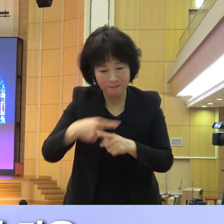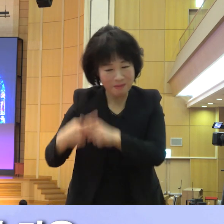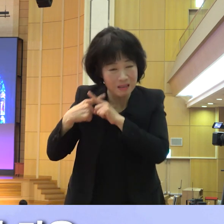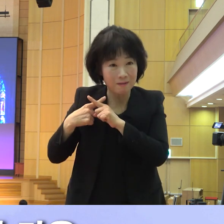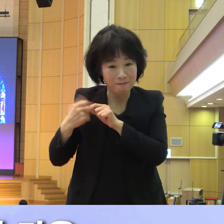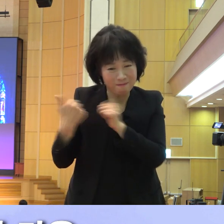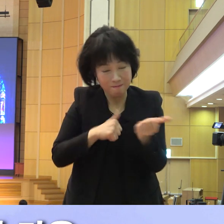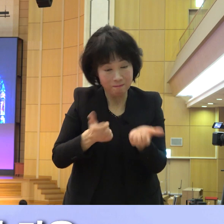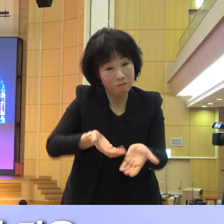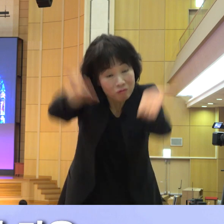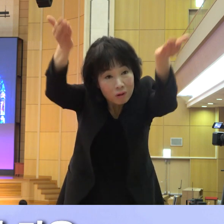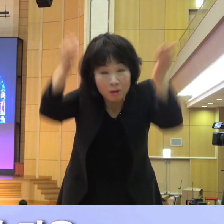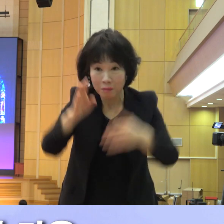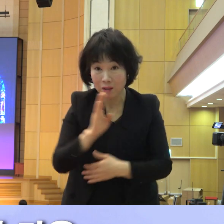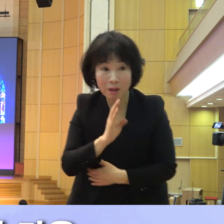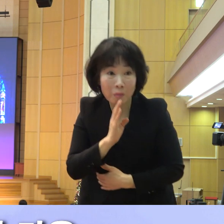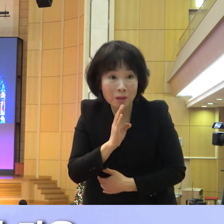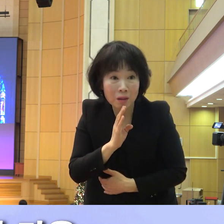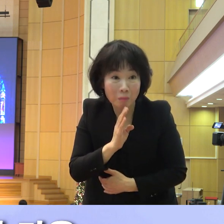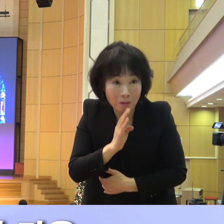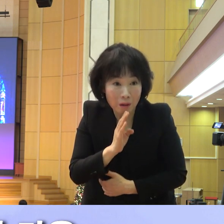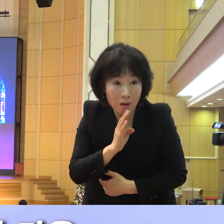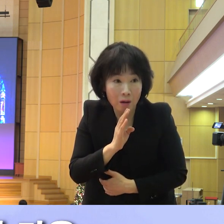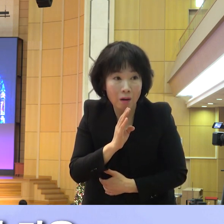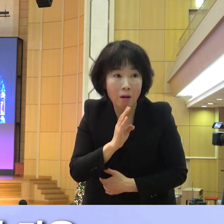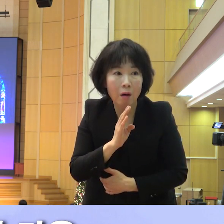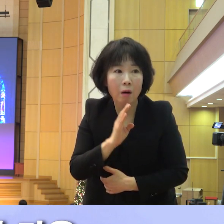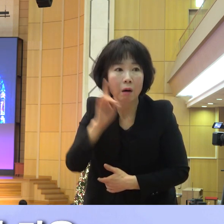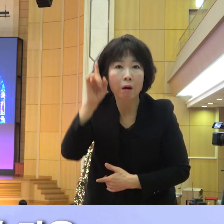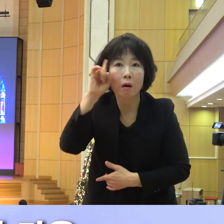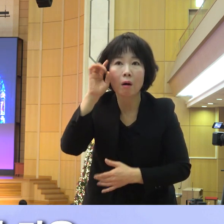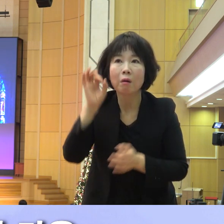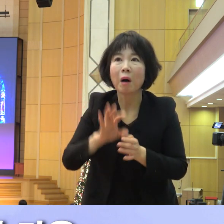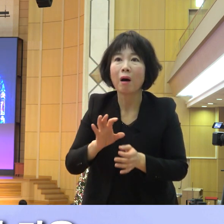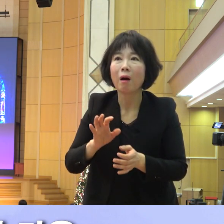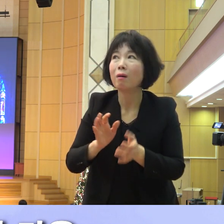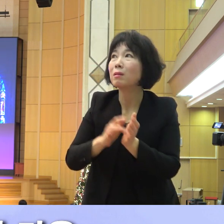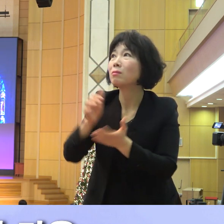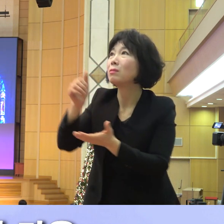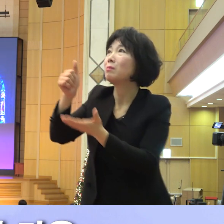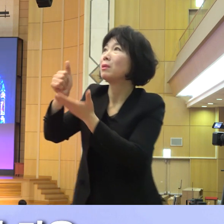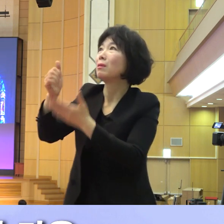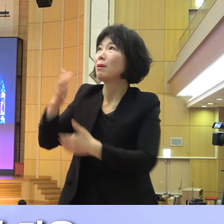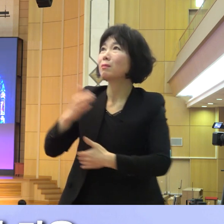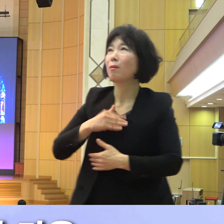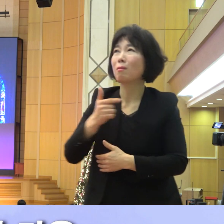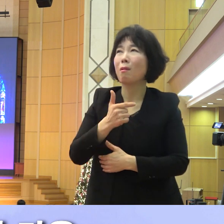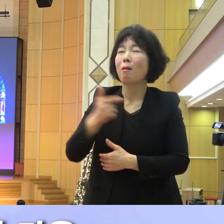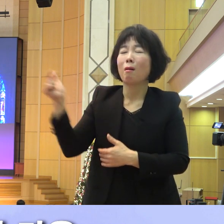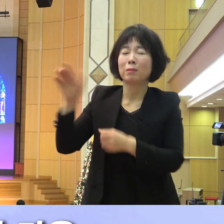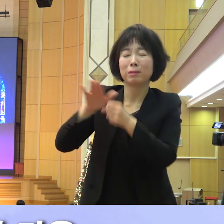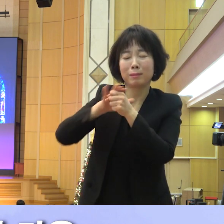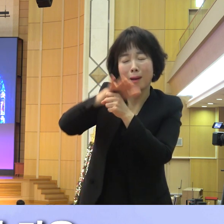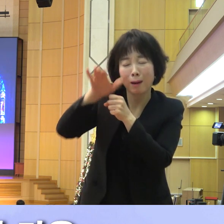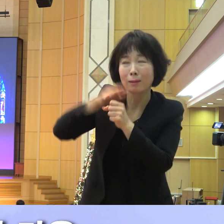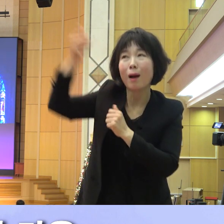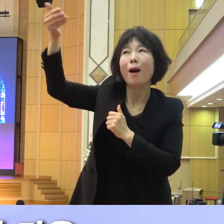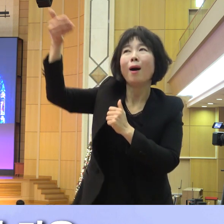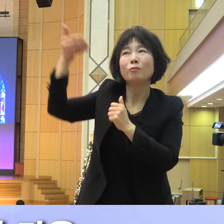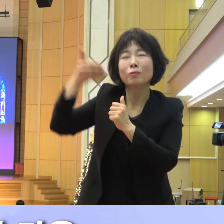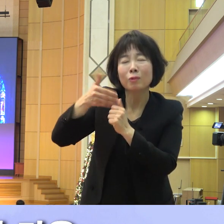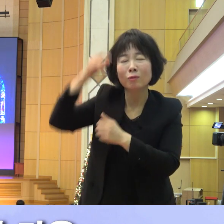마음 가지고는 안 되고, 예수님이 나를 얼마만큼 사랑했는지, 예수님이 그렇게